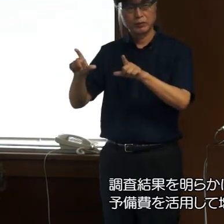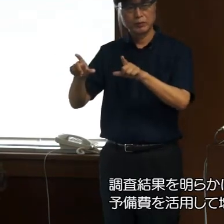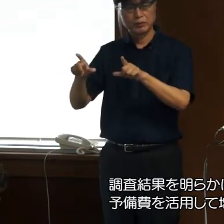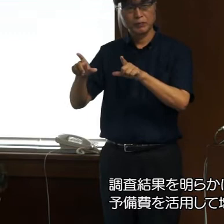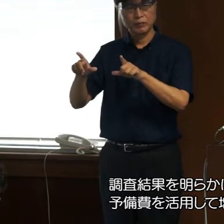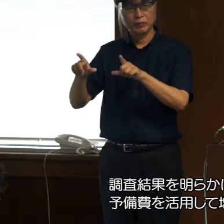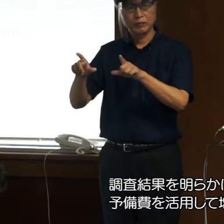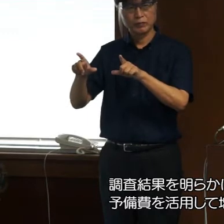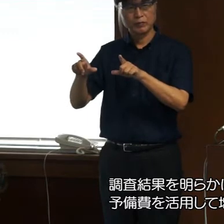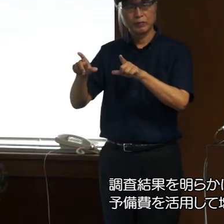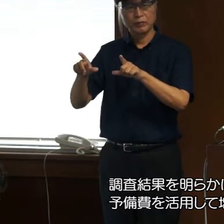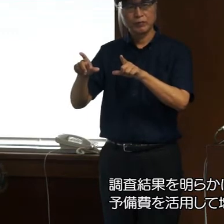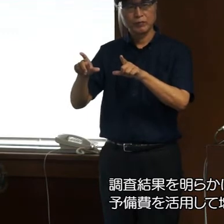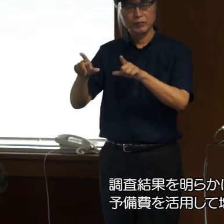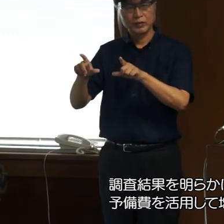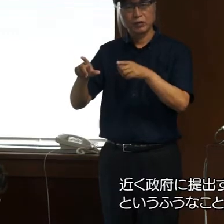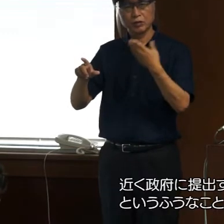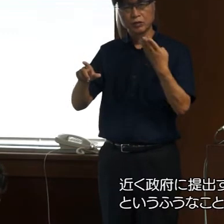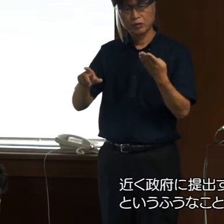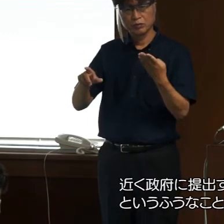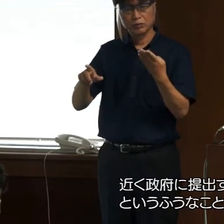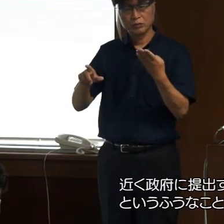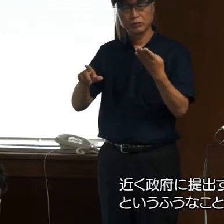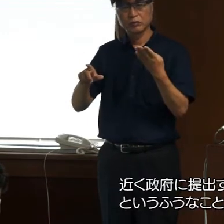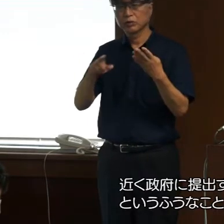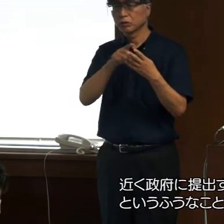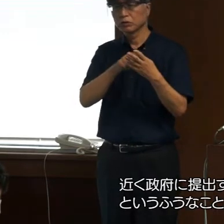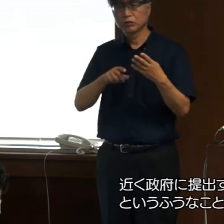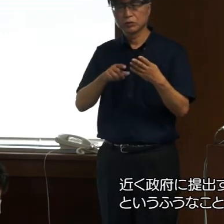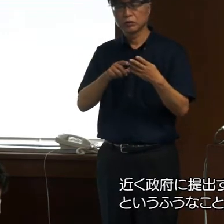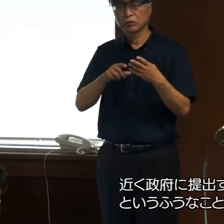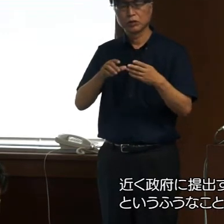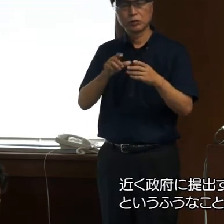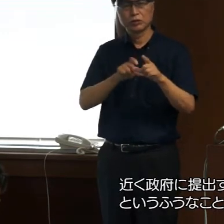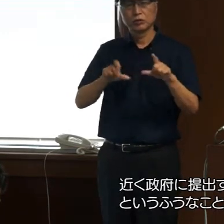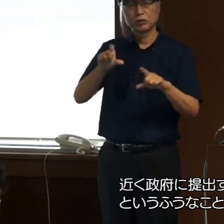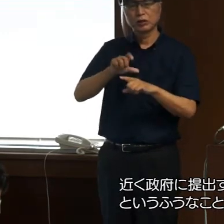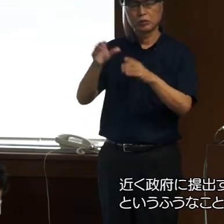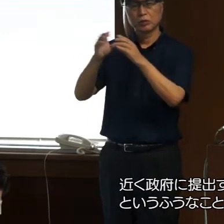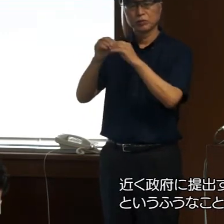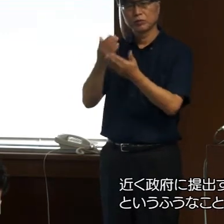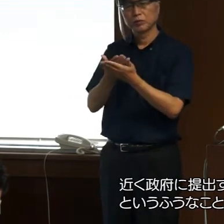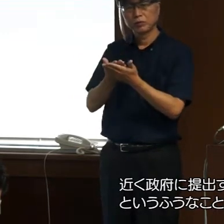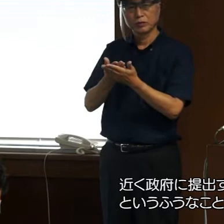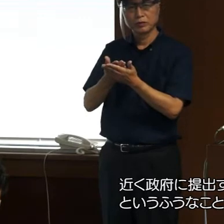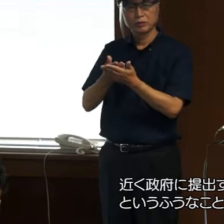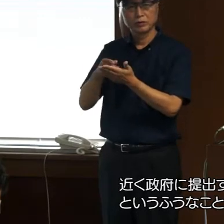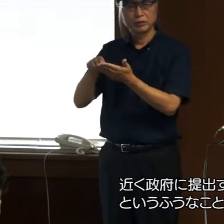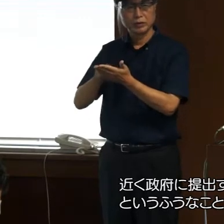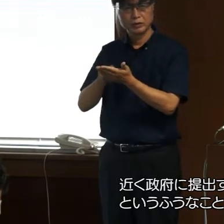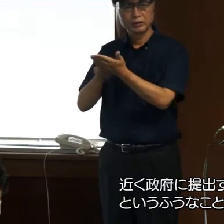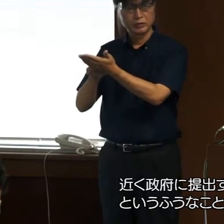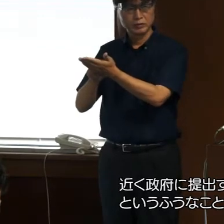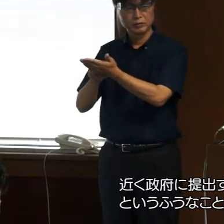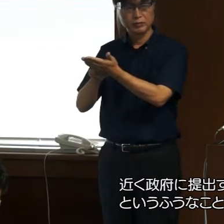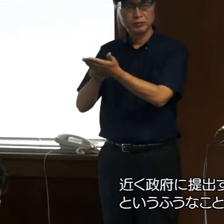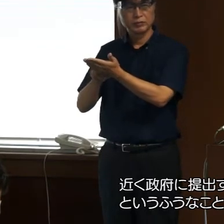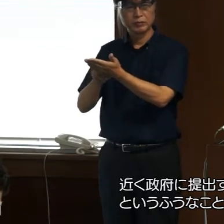用して増額を求めるという、提言を近く政府に提出するというふうなことだと思うんですけれ